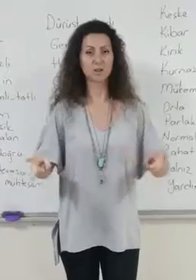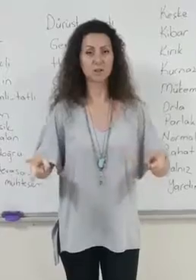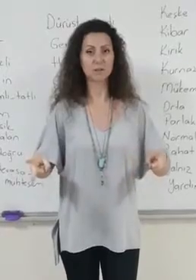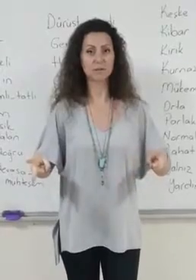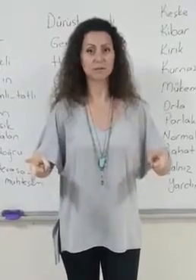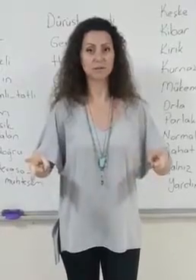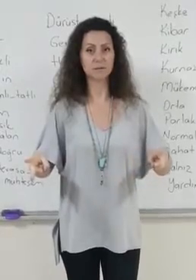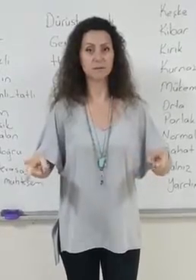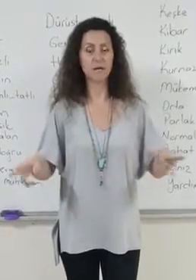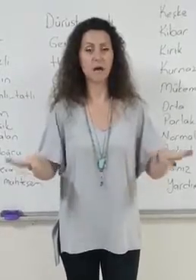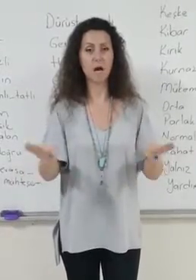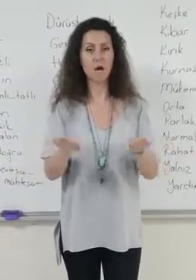kapalı,